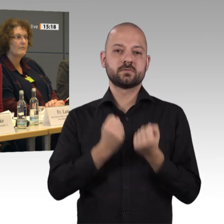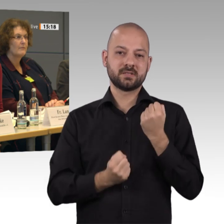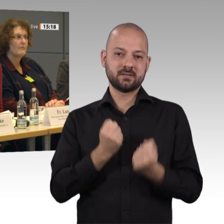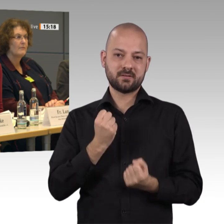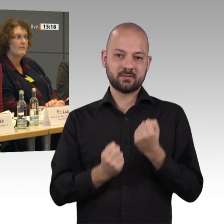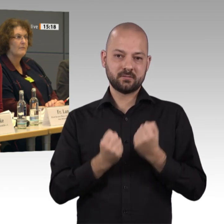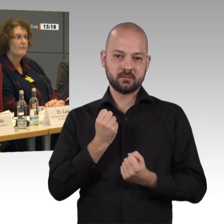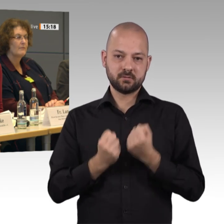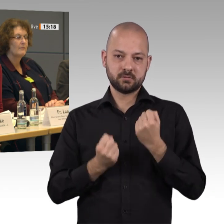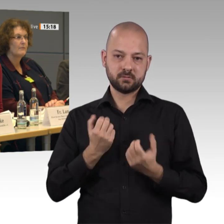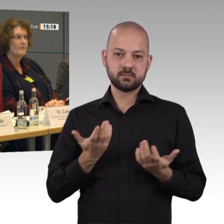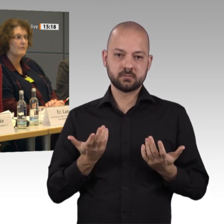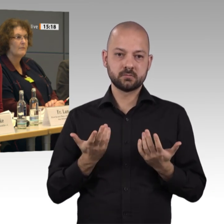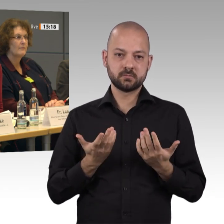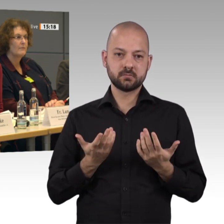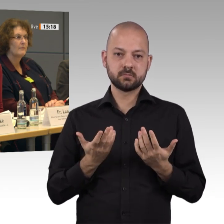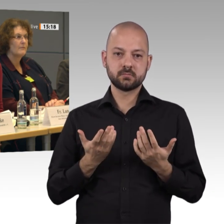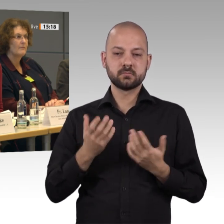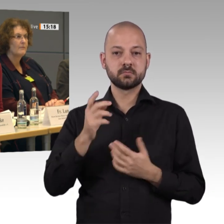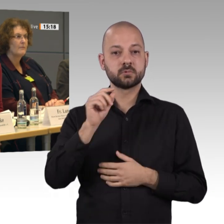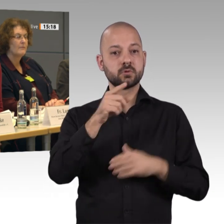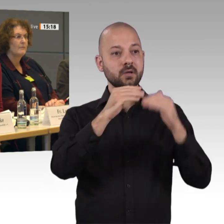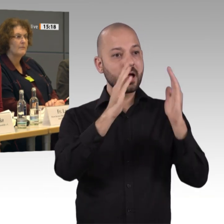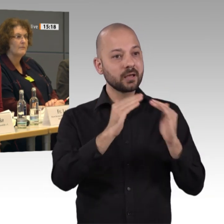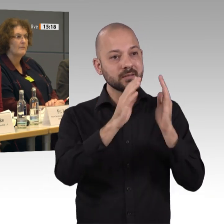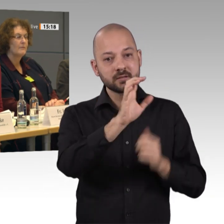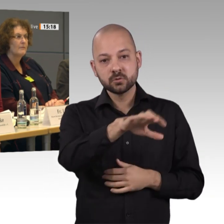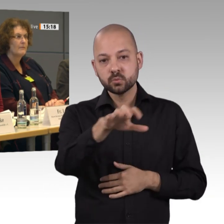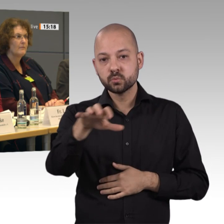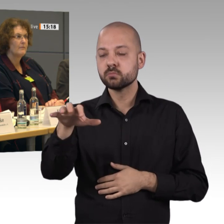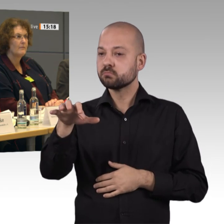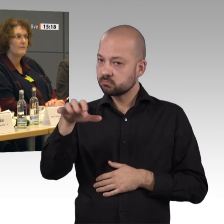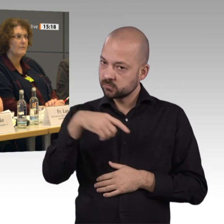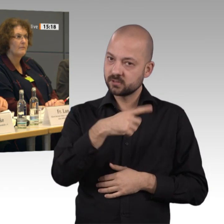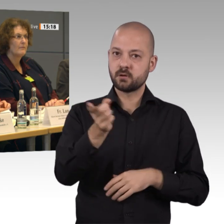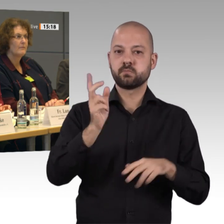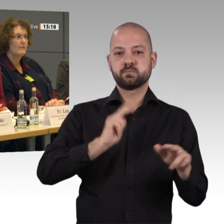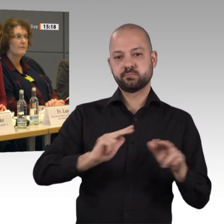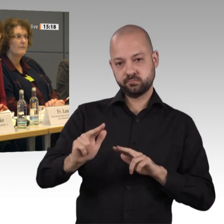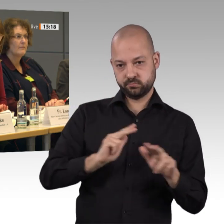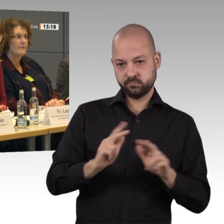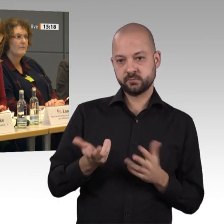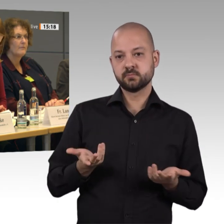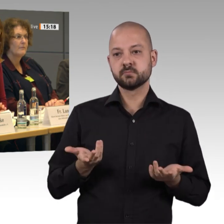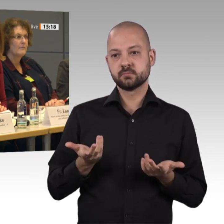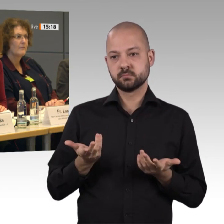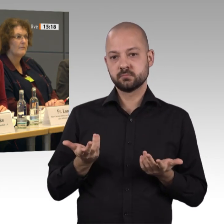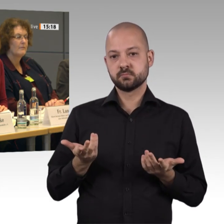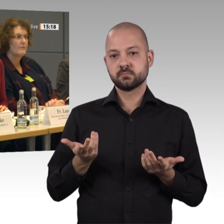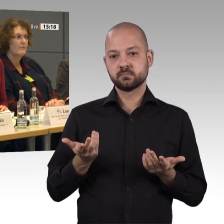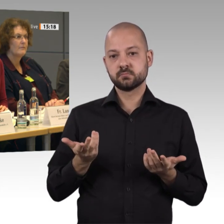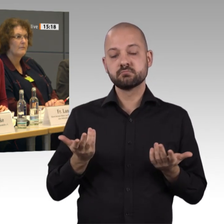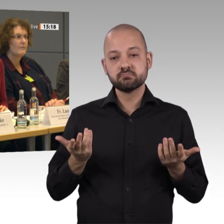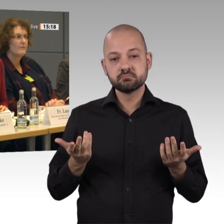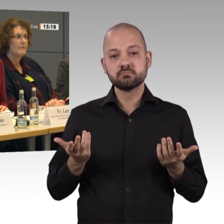Verwaltungsvereinfachungsgründen es sehr begrüßen, wenn diese Unterhaltsheranziehung auch entfallen würde. Die Fragestellung, abgesehen davon, dass wir es eben